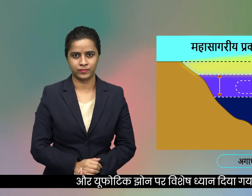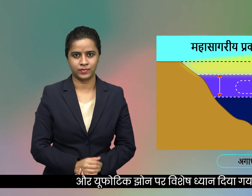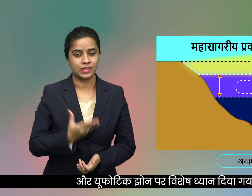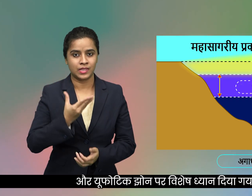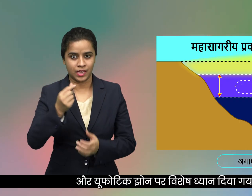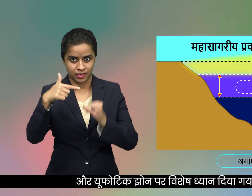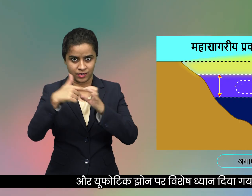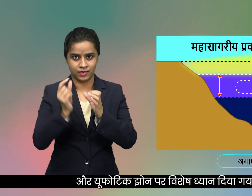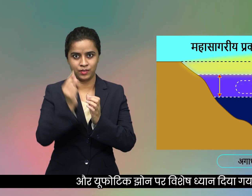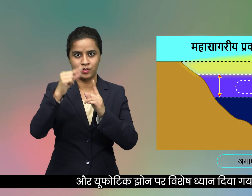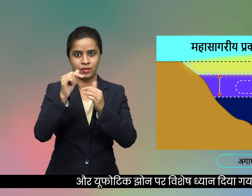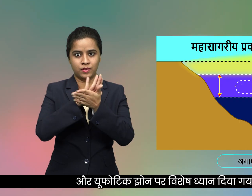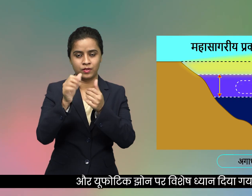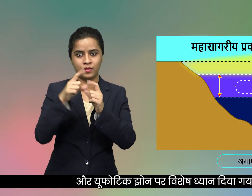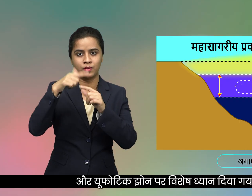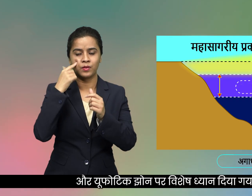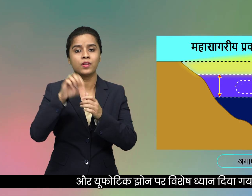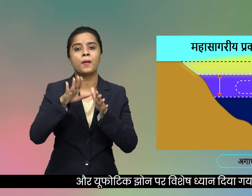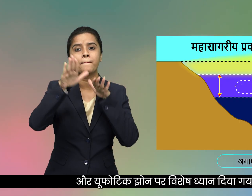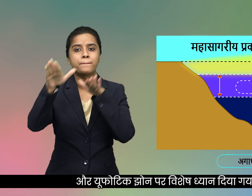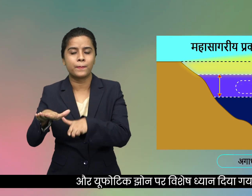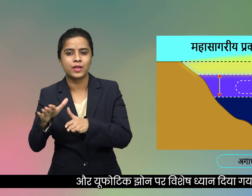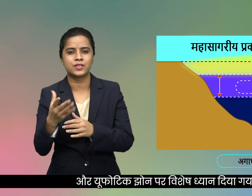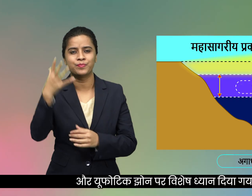यूफोटिक जोन पर विशेष ध्यान दिया गया था।